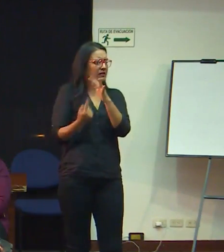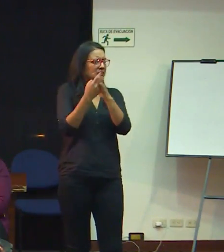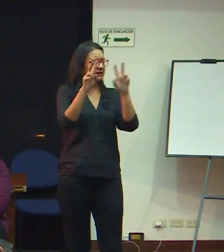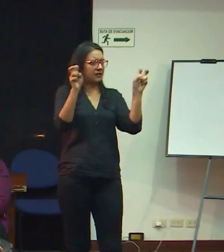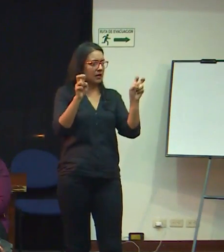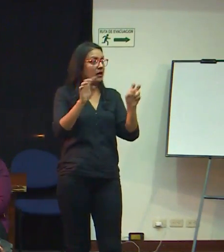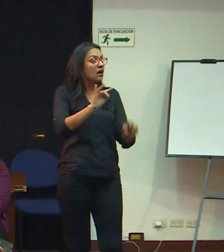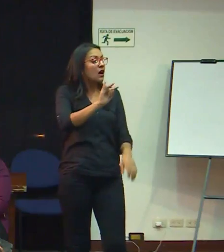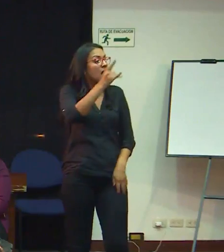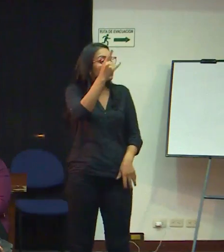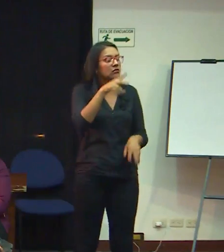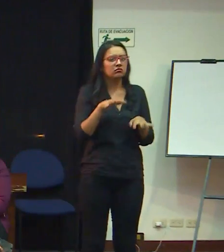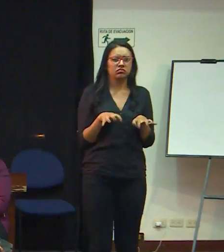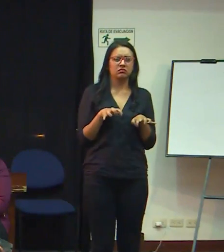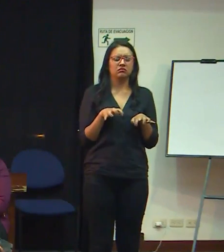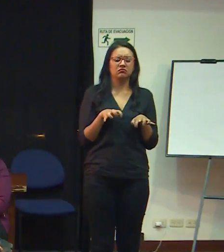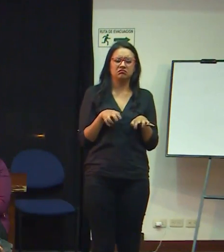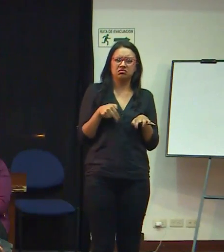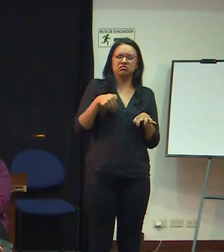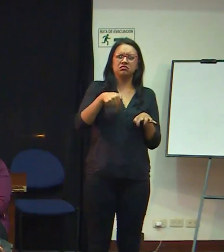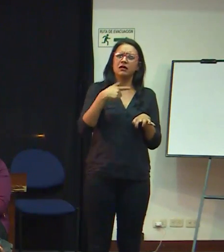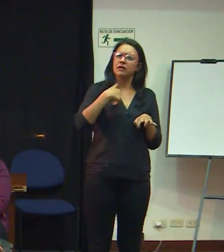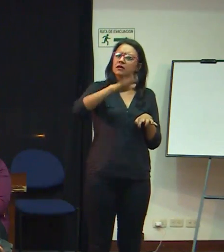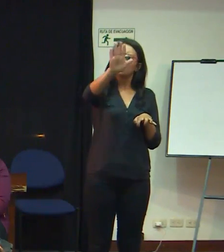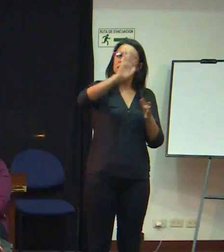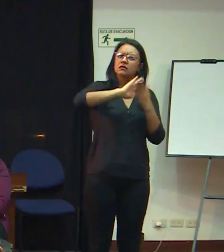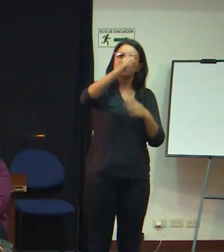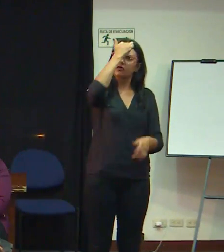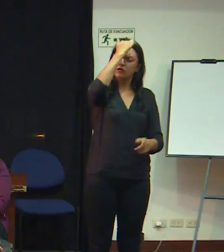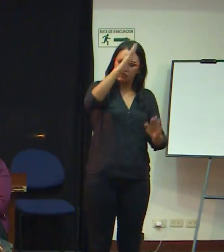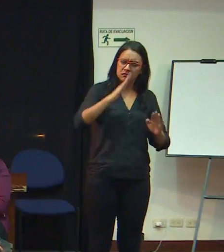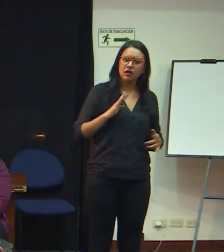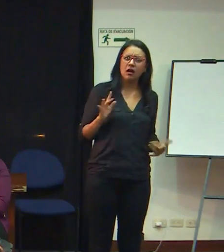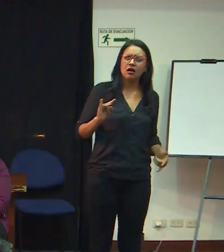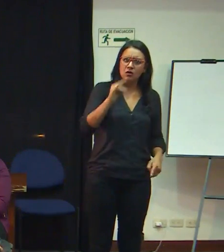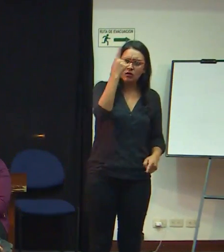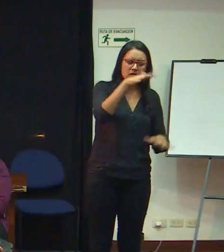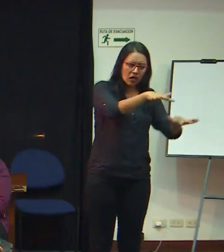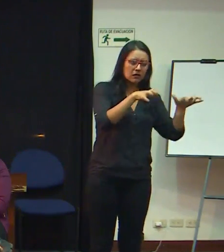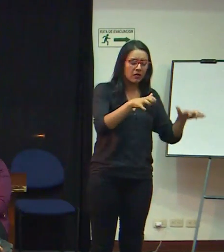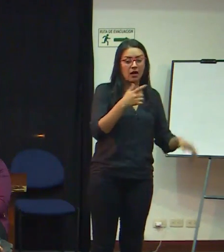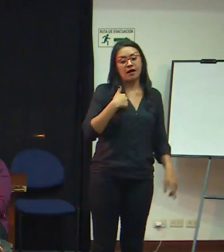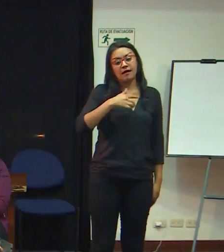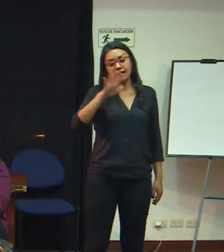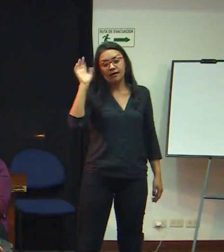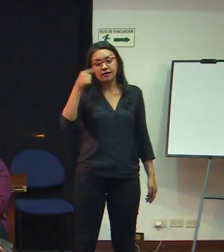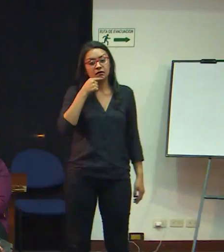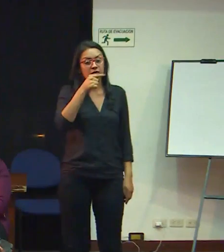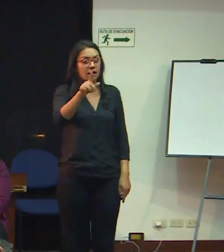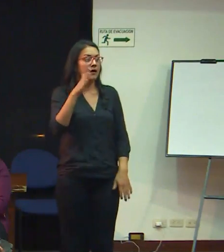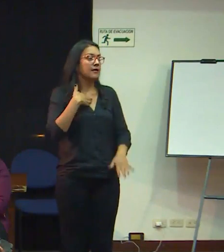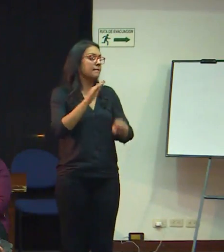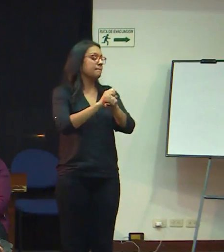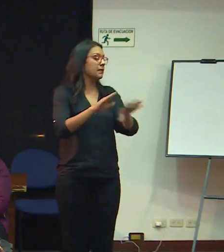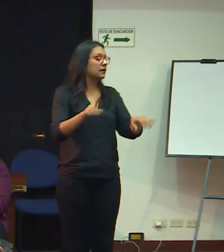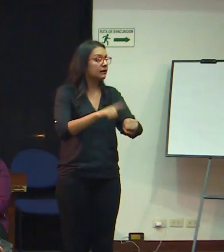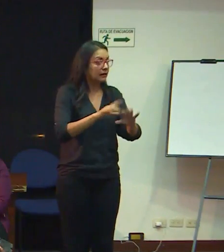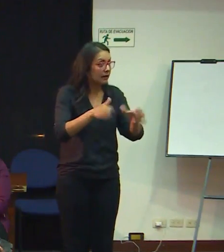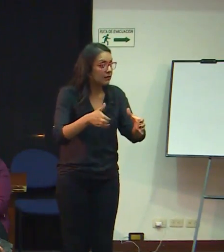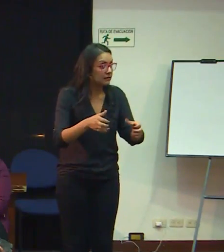se levanta algún compañero a exigir este espacio, pues lo confrontan con el resto diciendo pues que vamos a perder